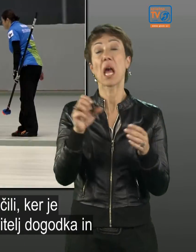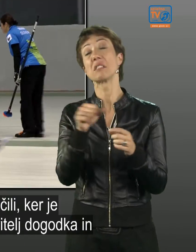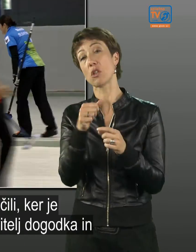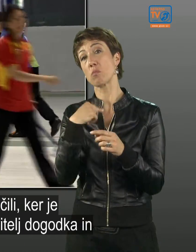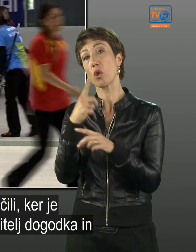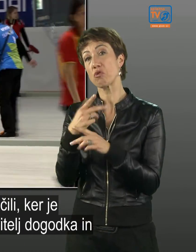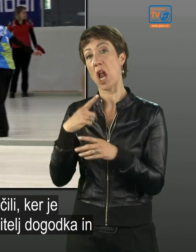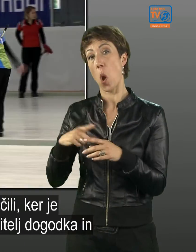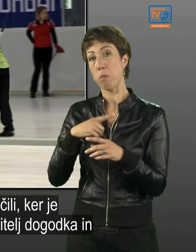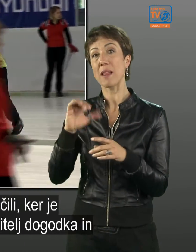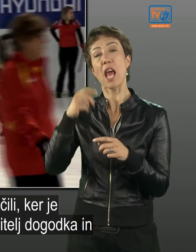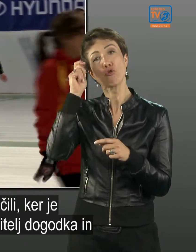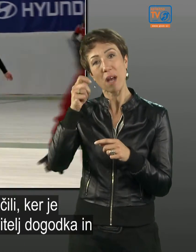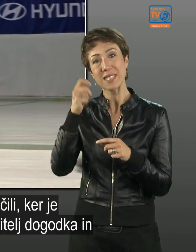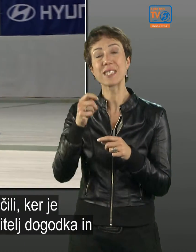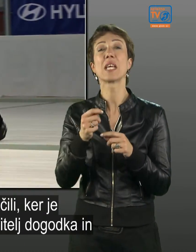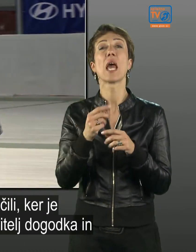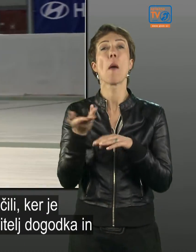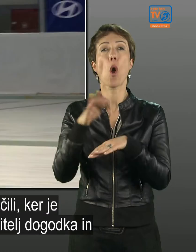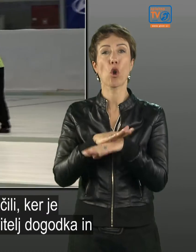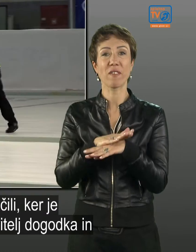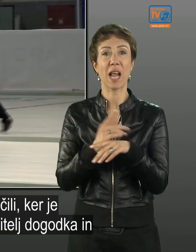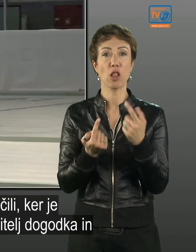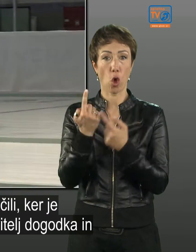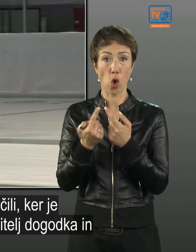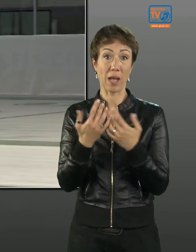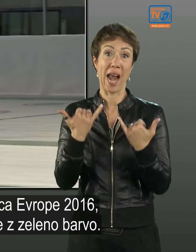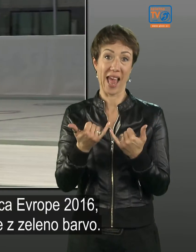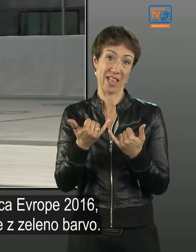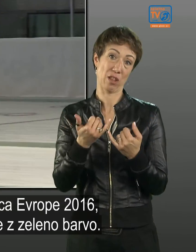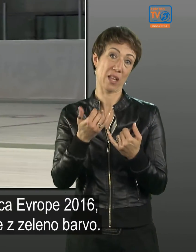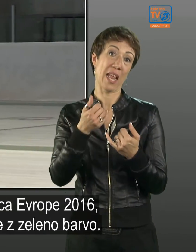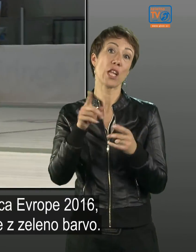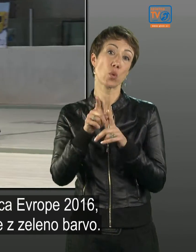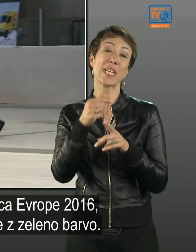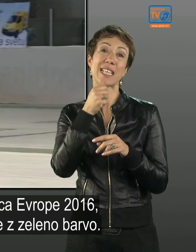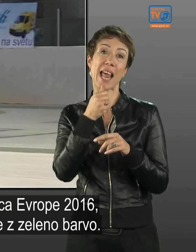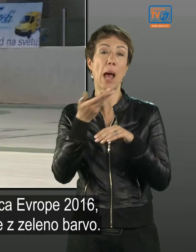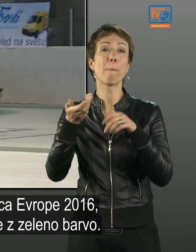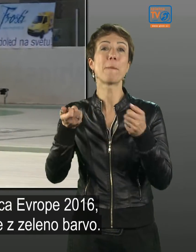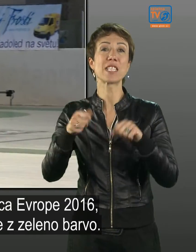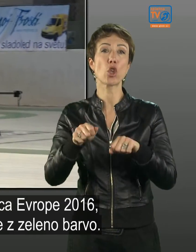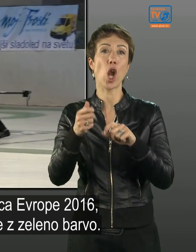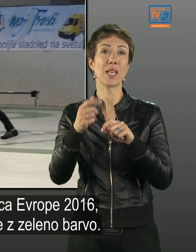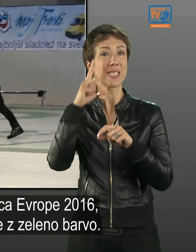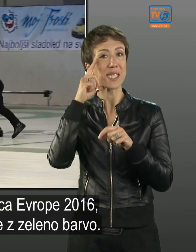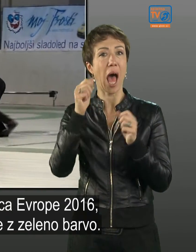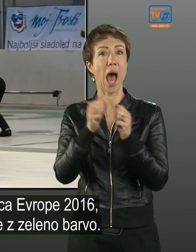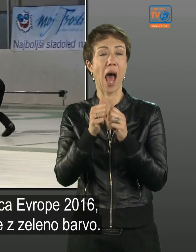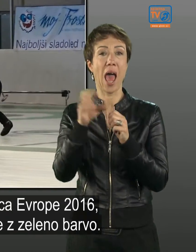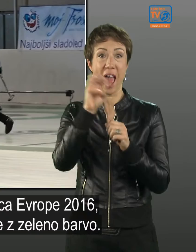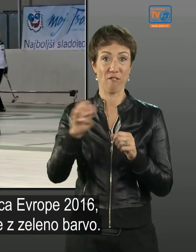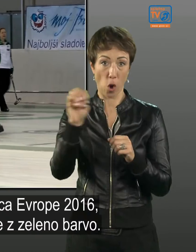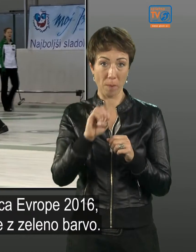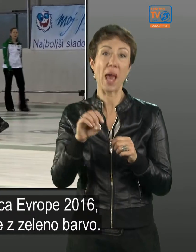smo se odločili, ker je Ljubljana častni pokrovitelj dogodka in je leto zelena prestolnica Evrope 2016,